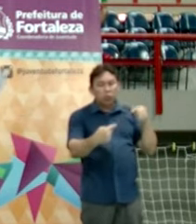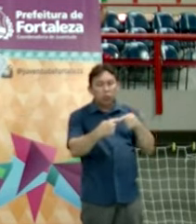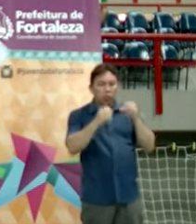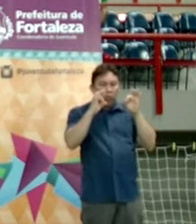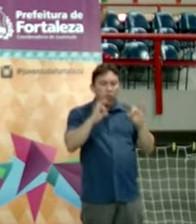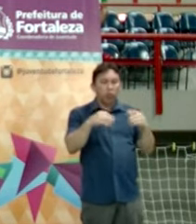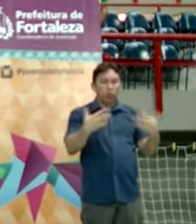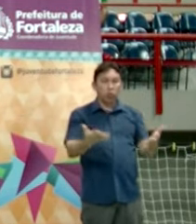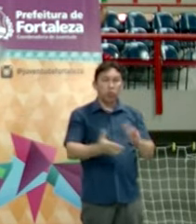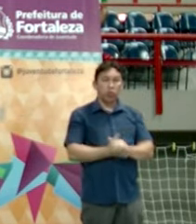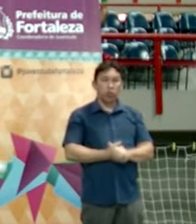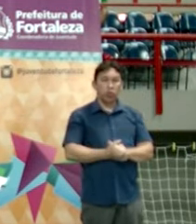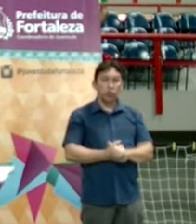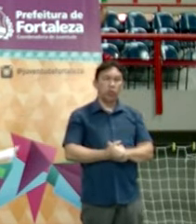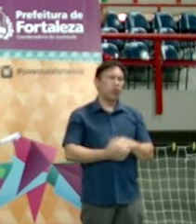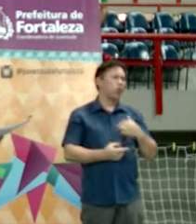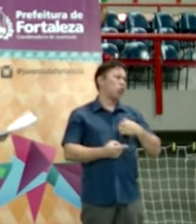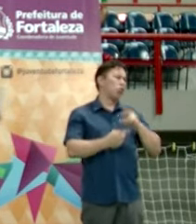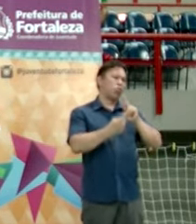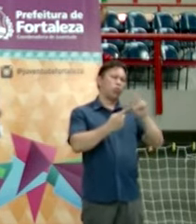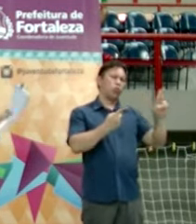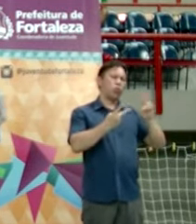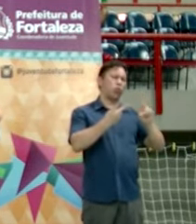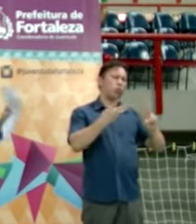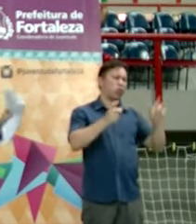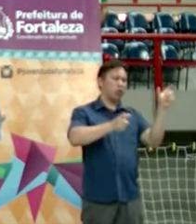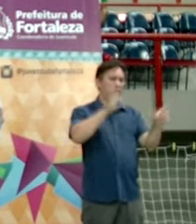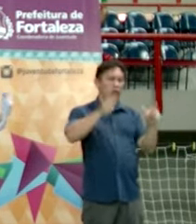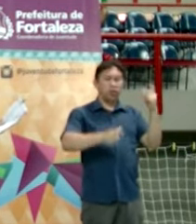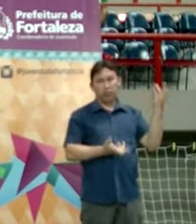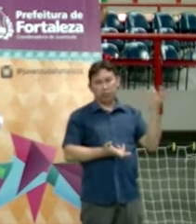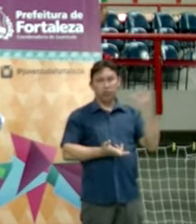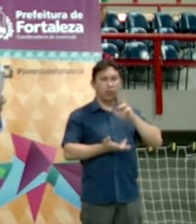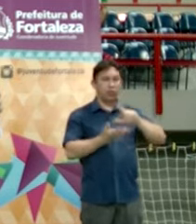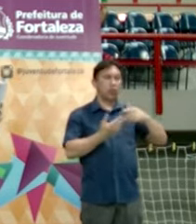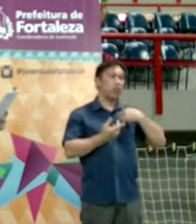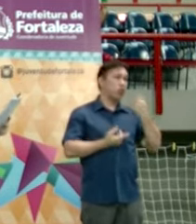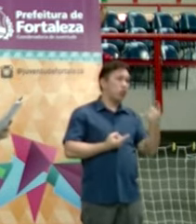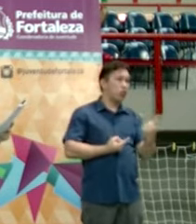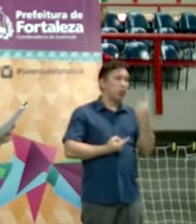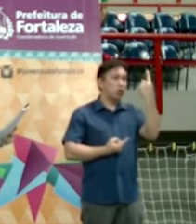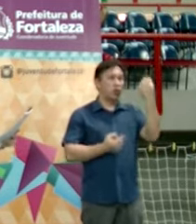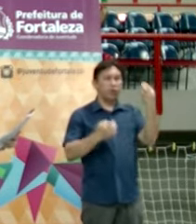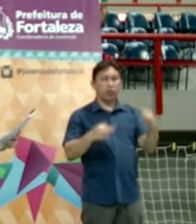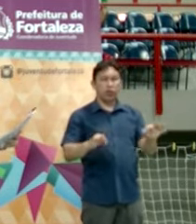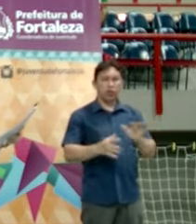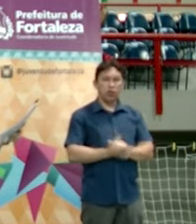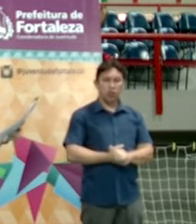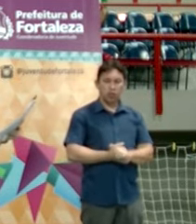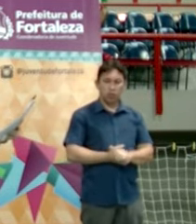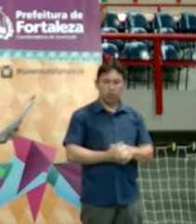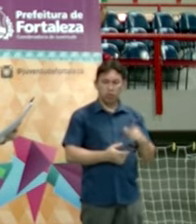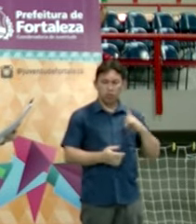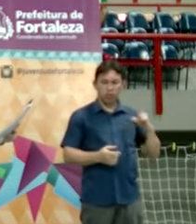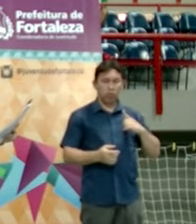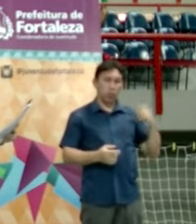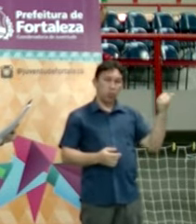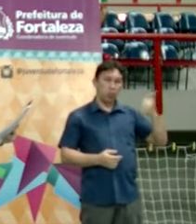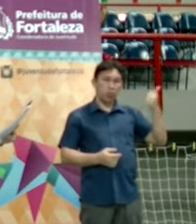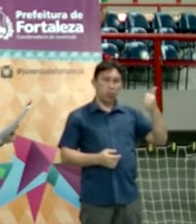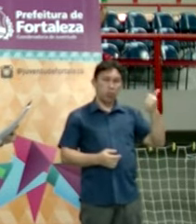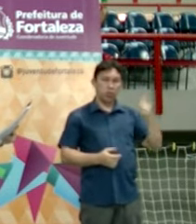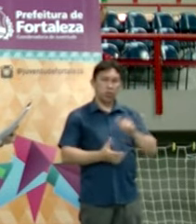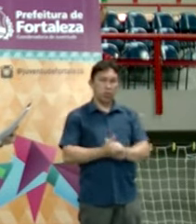afirmar. Aqui ele vai colocar o nome de vários teóricos e ele vai dizendo errado, né? Ele vai, e um vai estar correto. Olha lá, o correto é logo o primeiro,